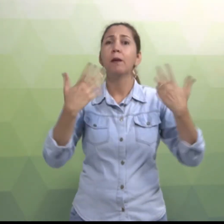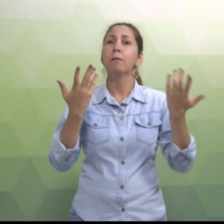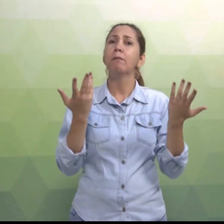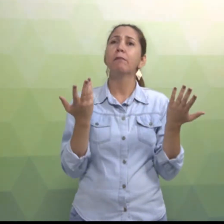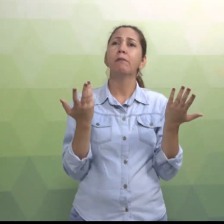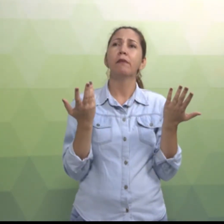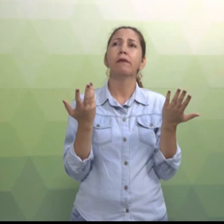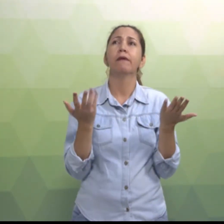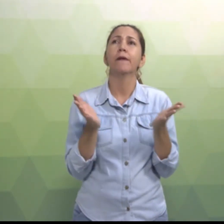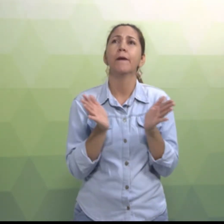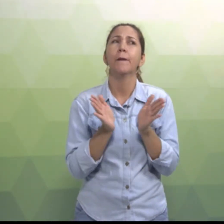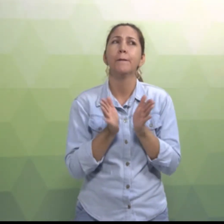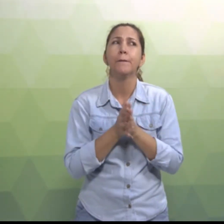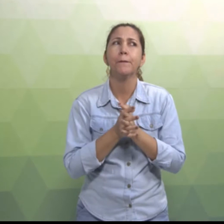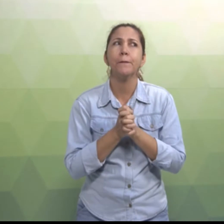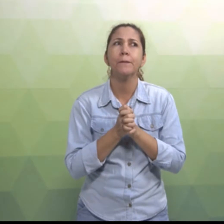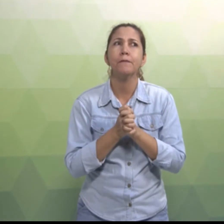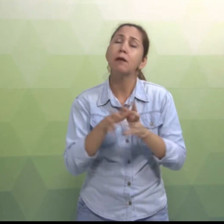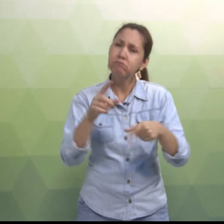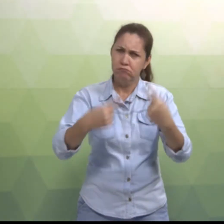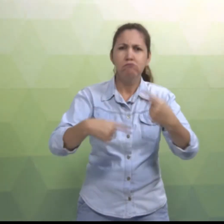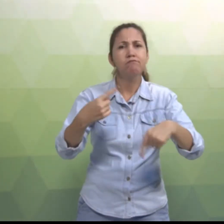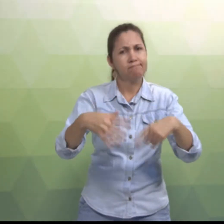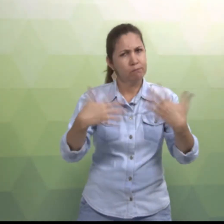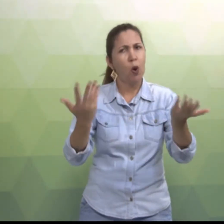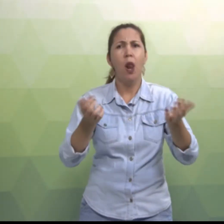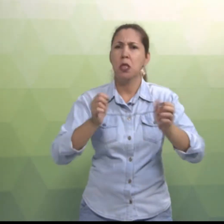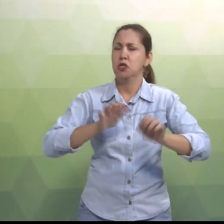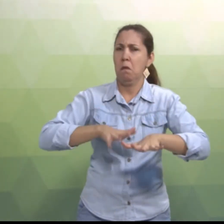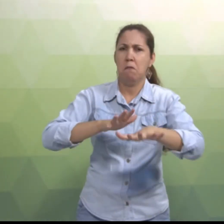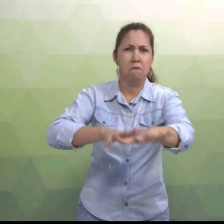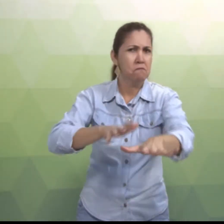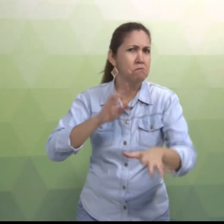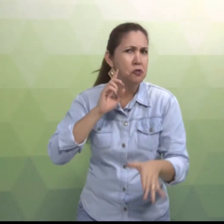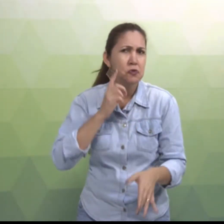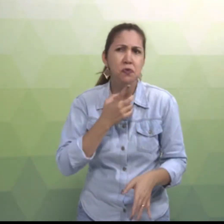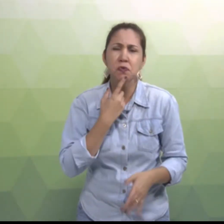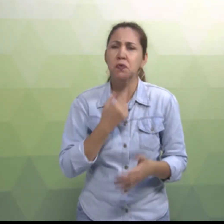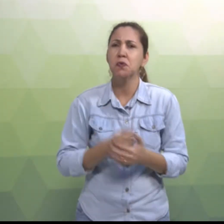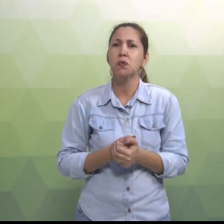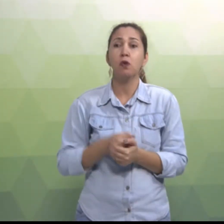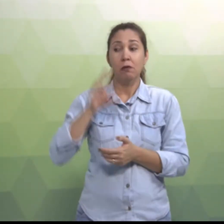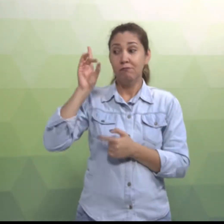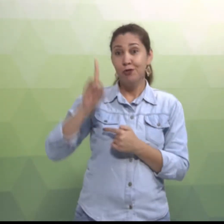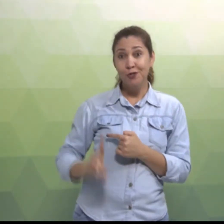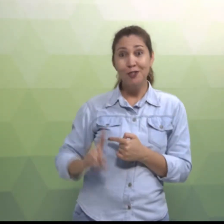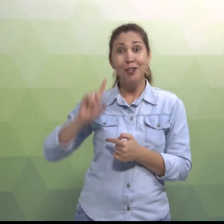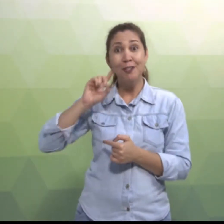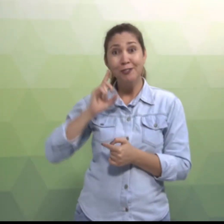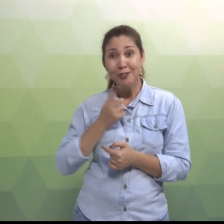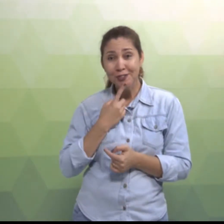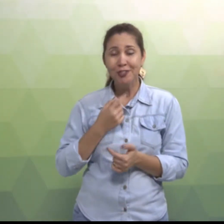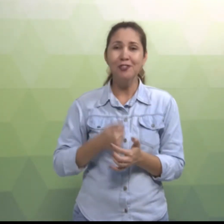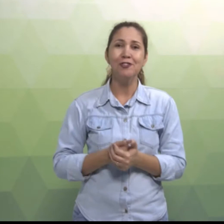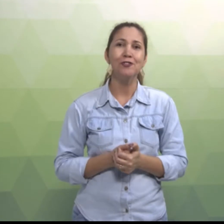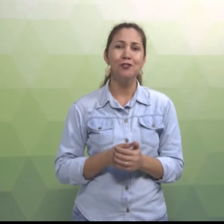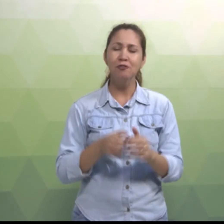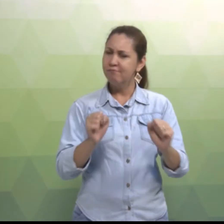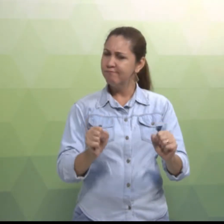diferentes. Então, é necessário que mostre a eles sobre política, movimentos surdos,